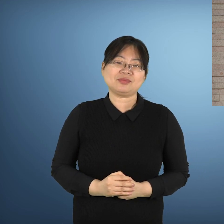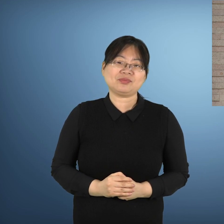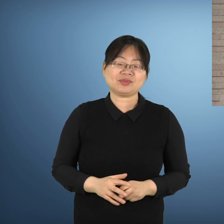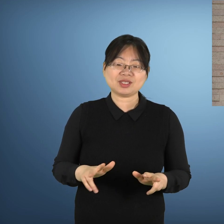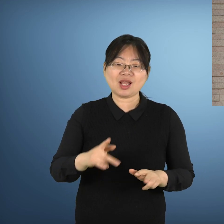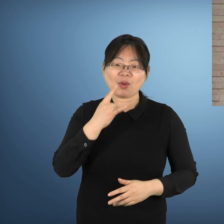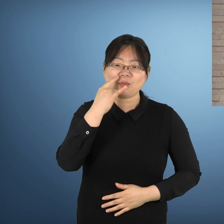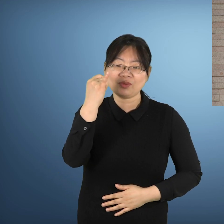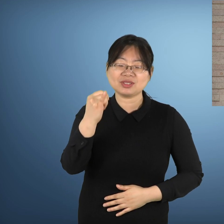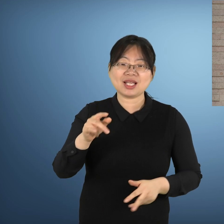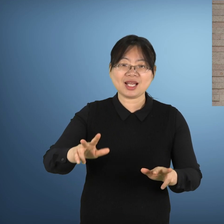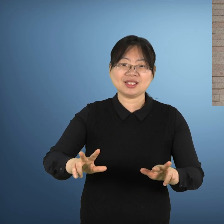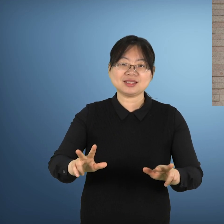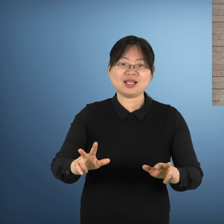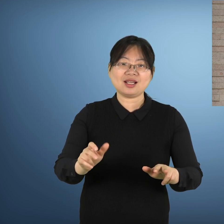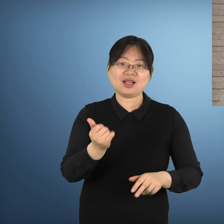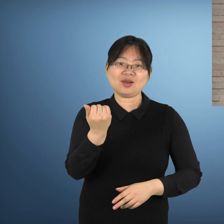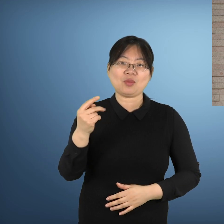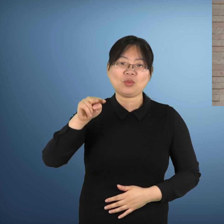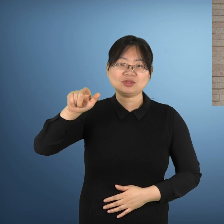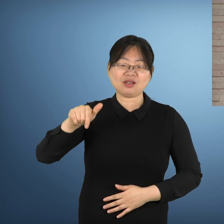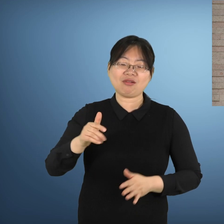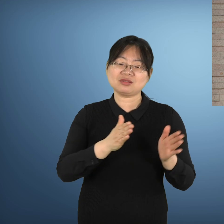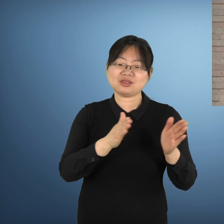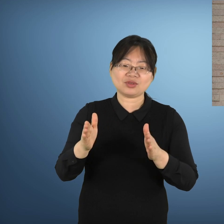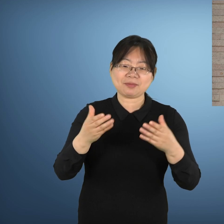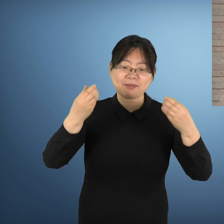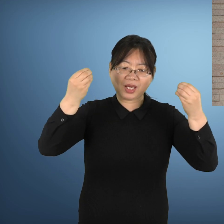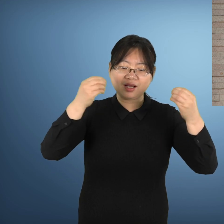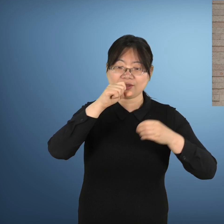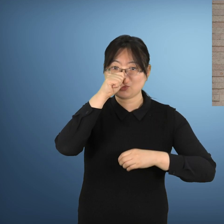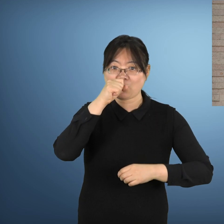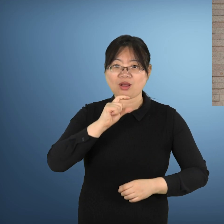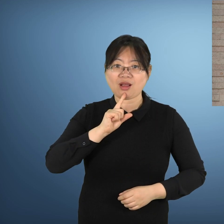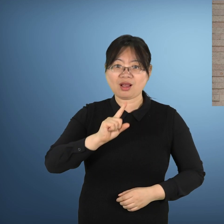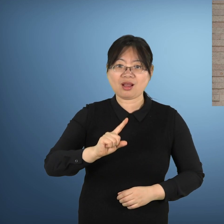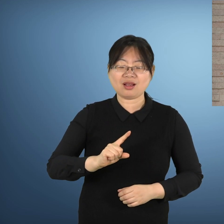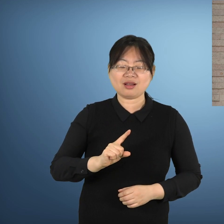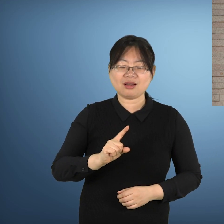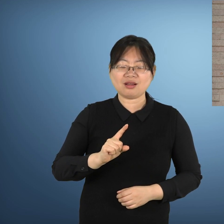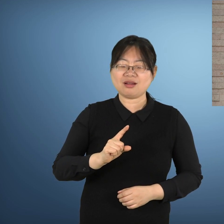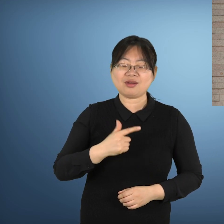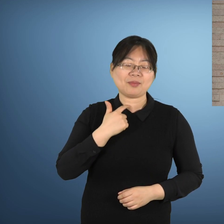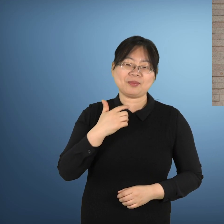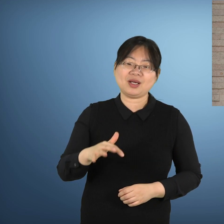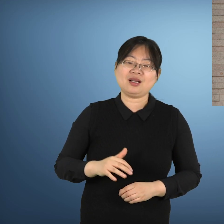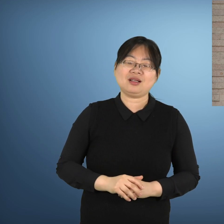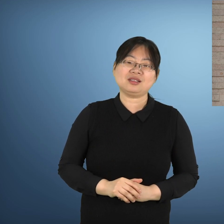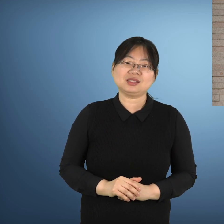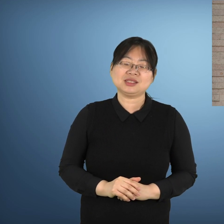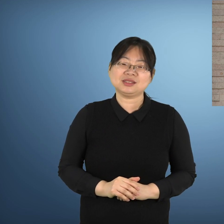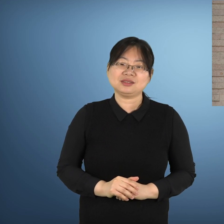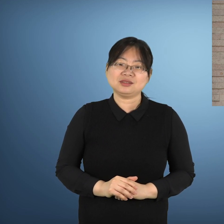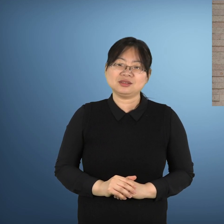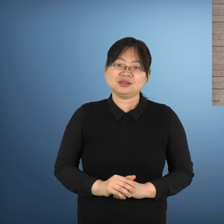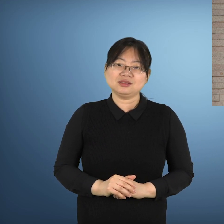이제 어머니랑 더 이상 호적 정리를 하는 게 낫겠다. 이런 생각을 가져본 적이 없어요.